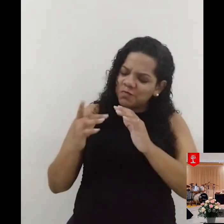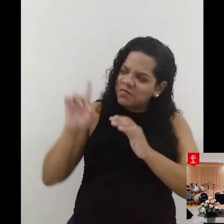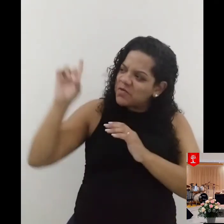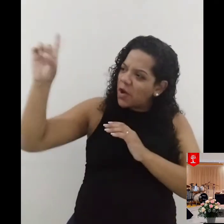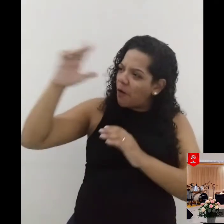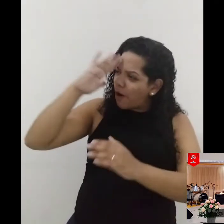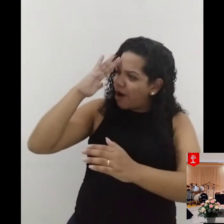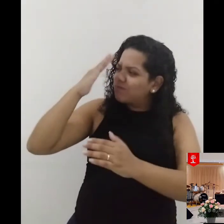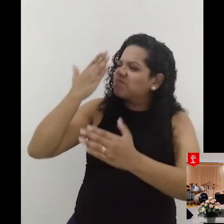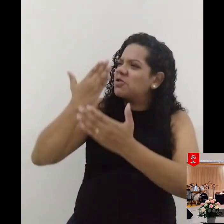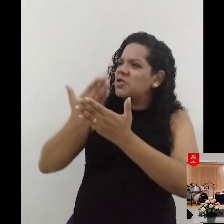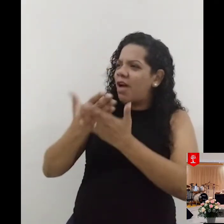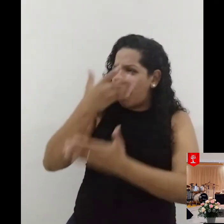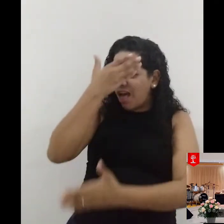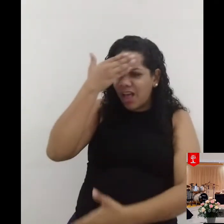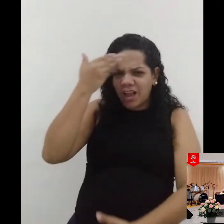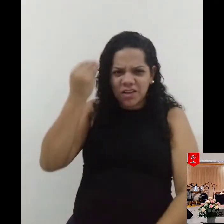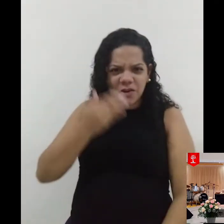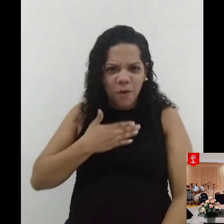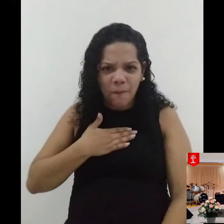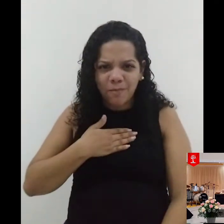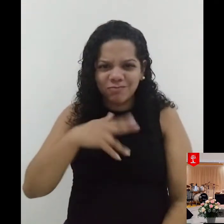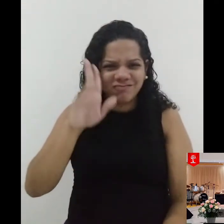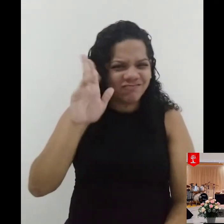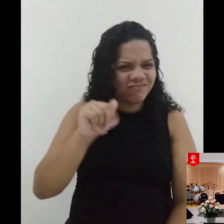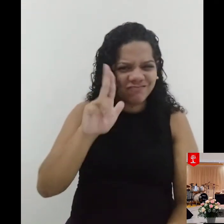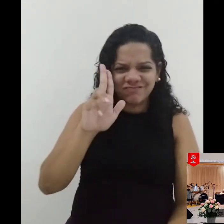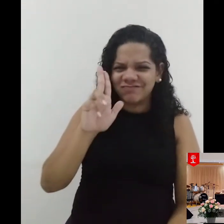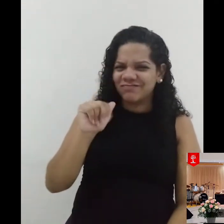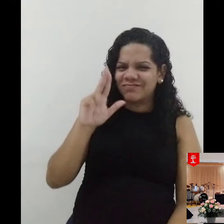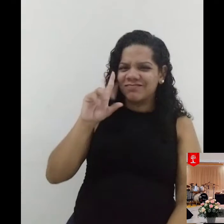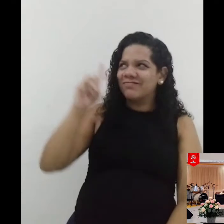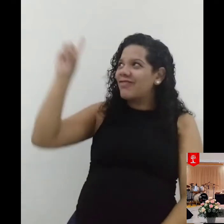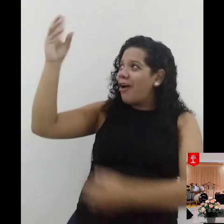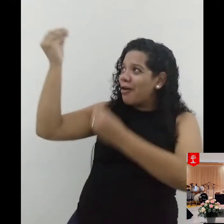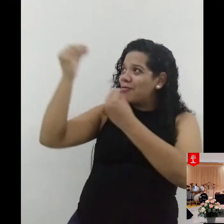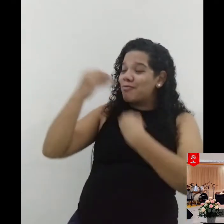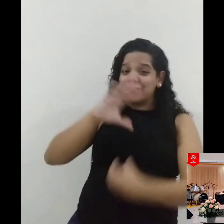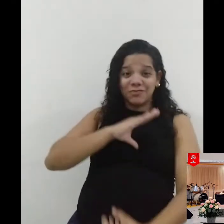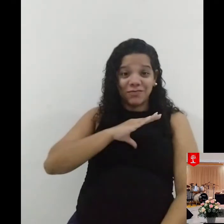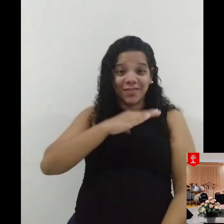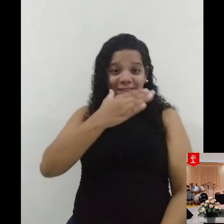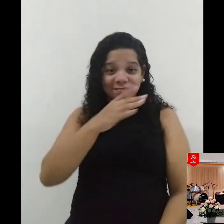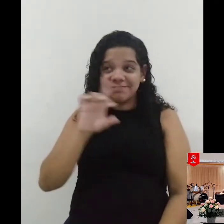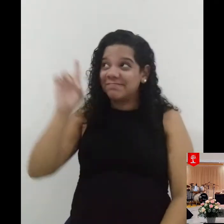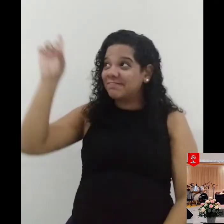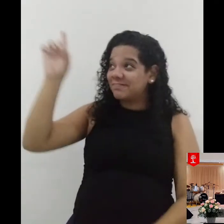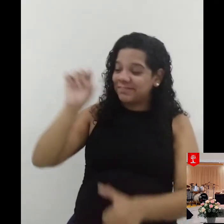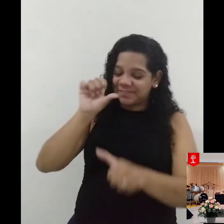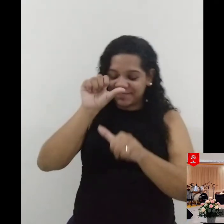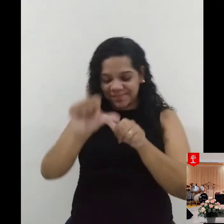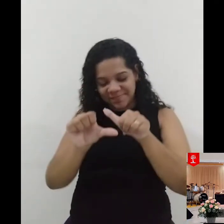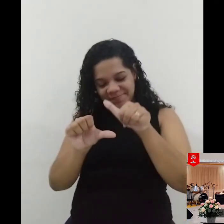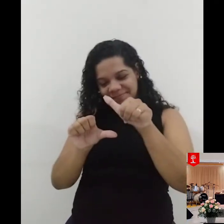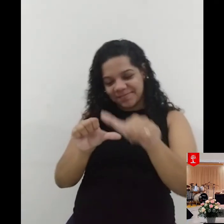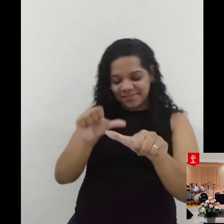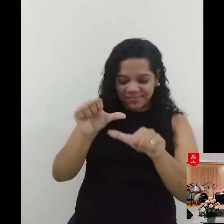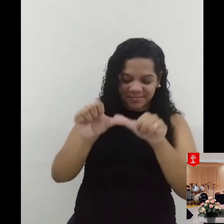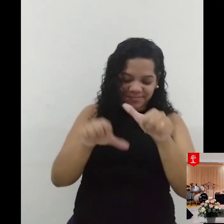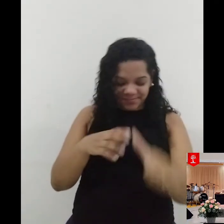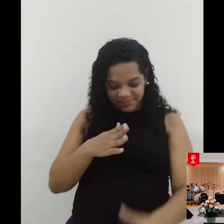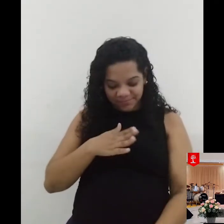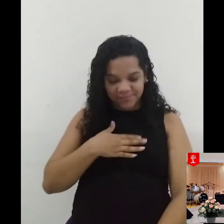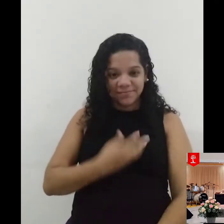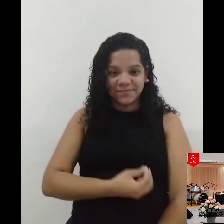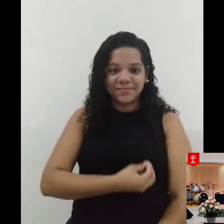história e fez o que ninguém podia imaginar. Você acreditou